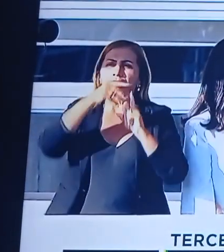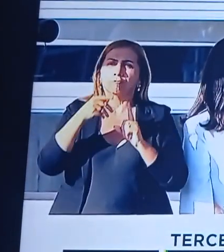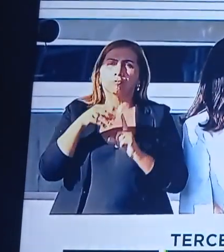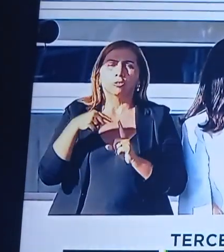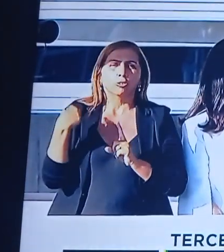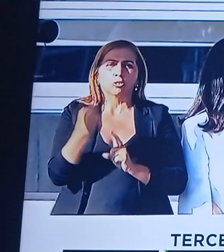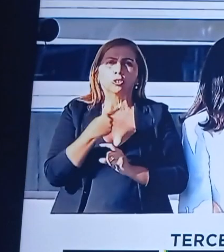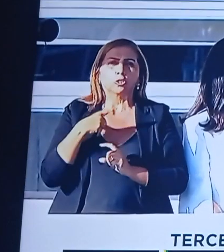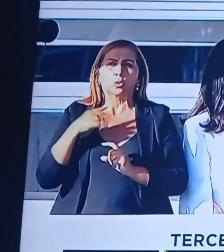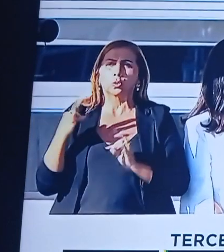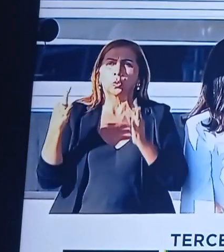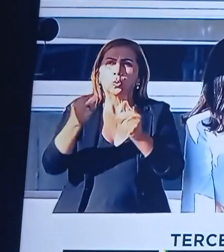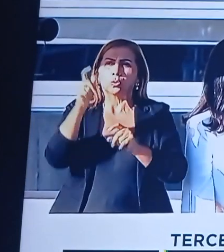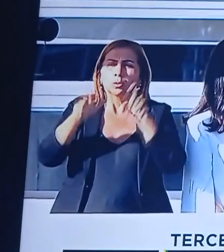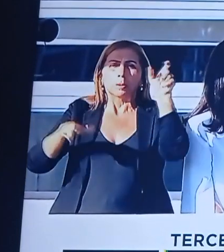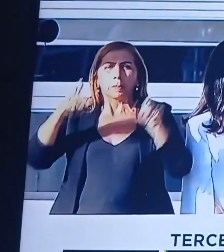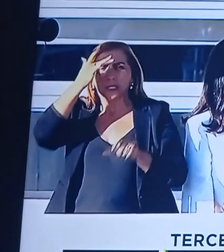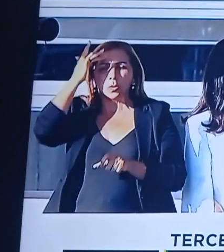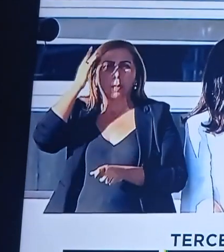Somos todos brasileiros